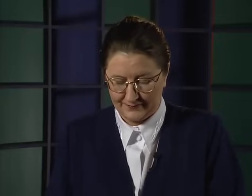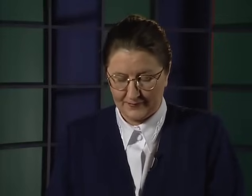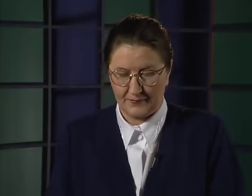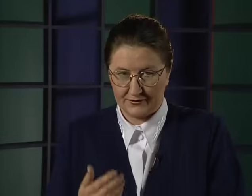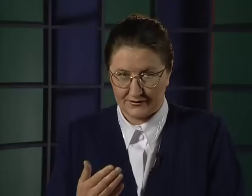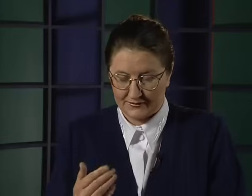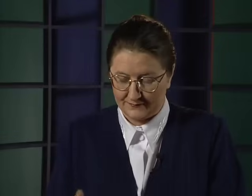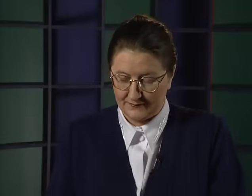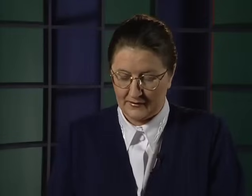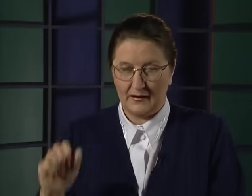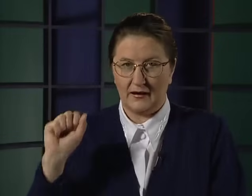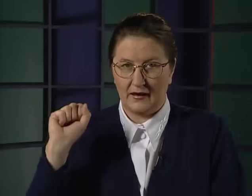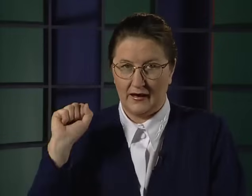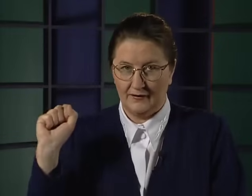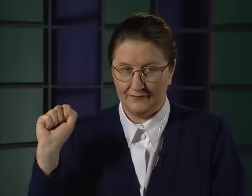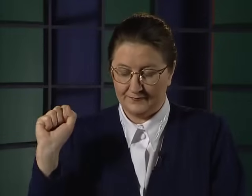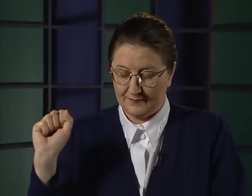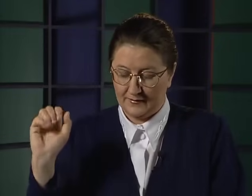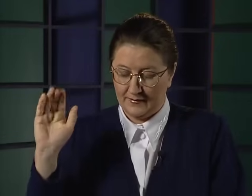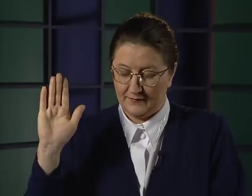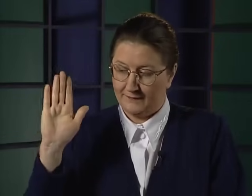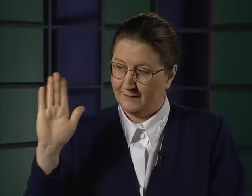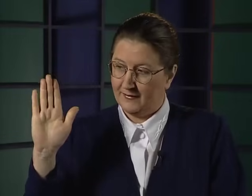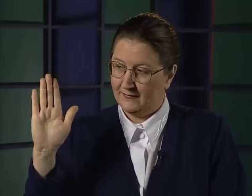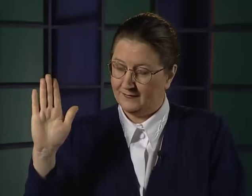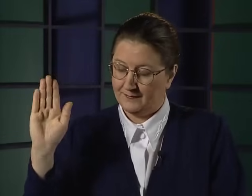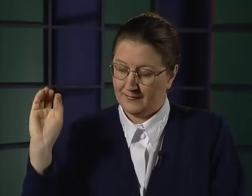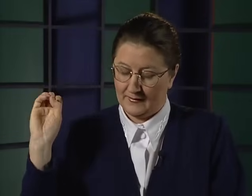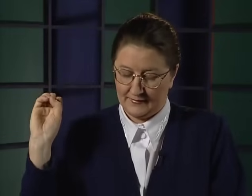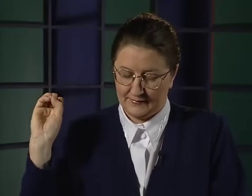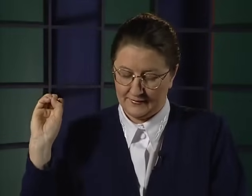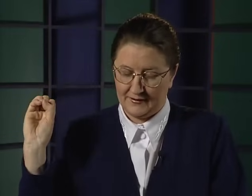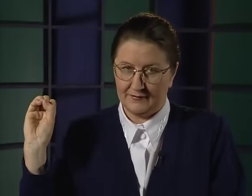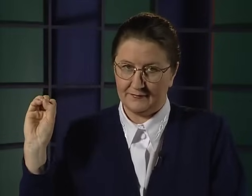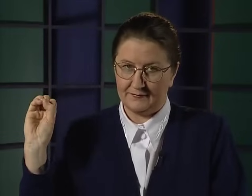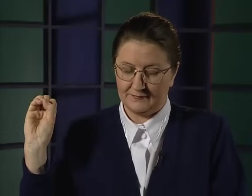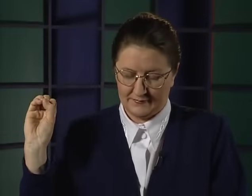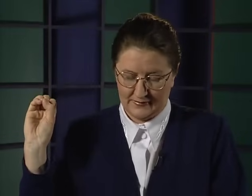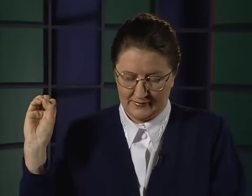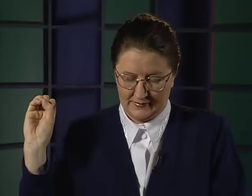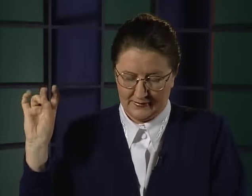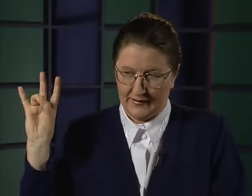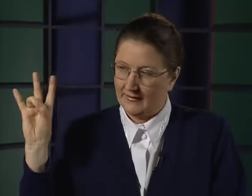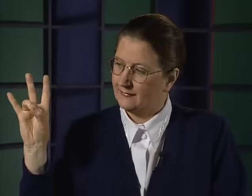Пожалуйста. А. В. Е. Н.